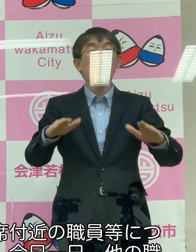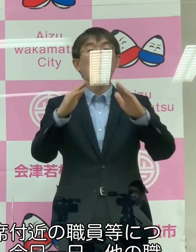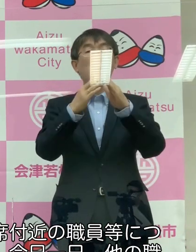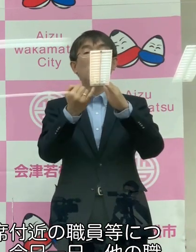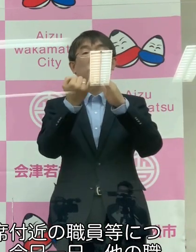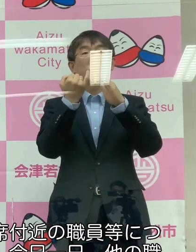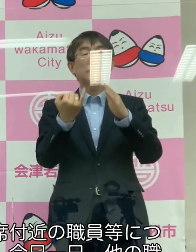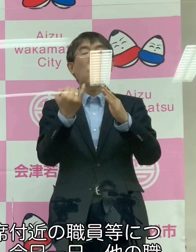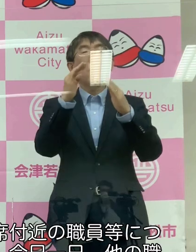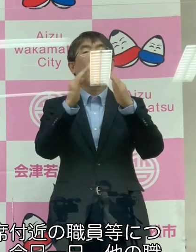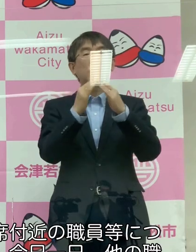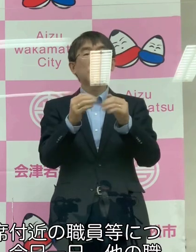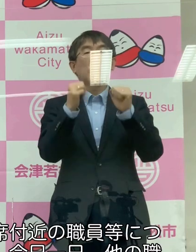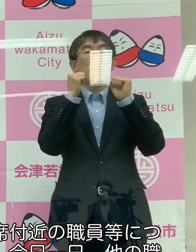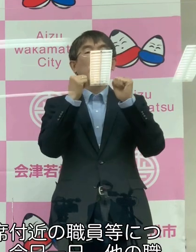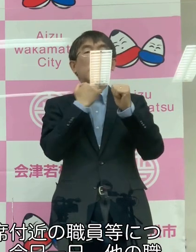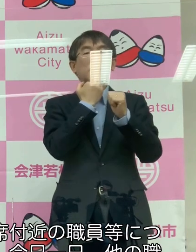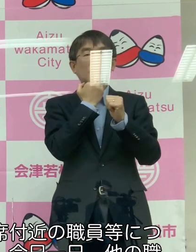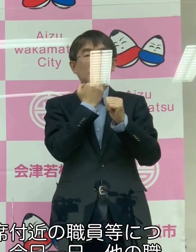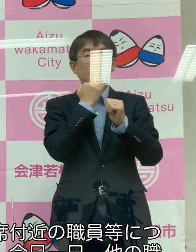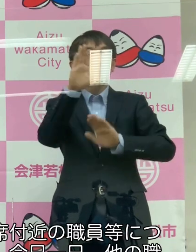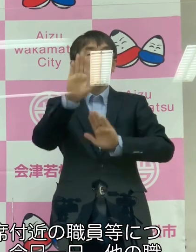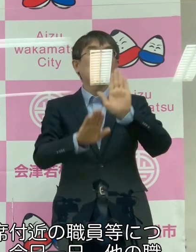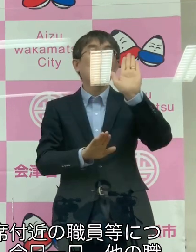形で本日取らせていただいたんですけれども、